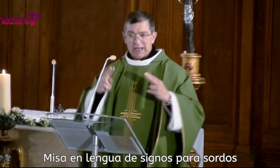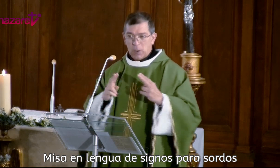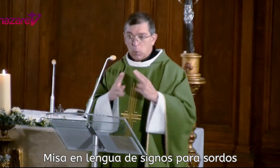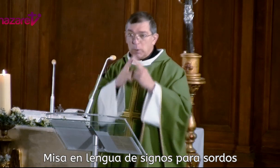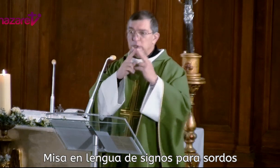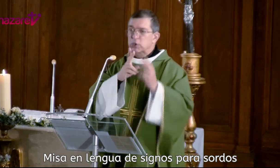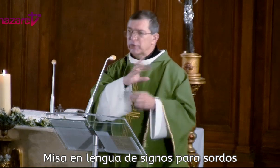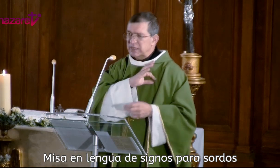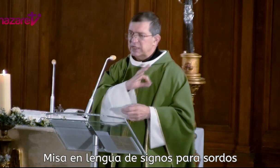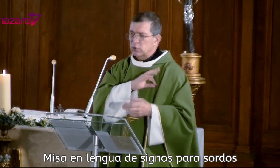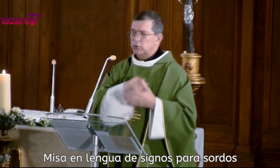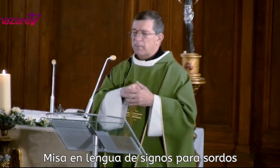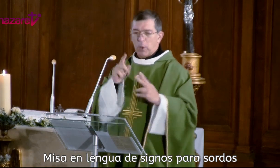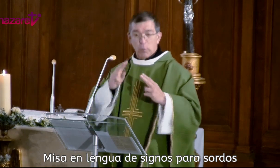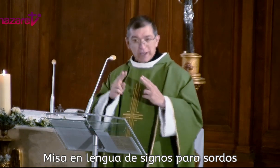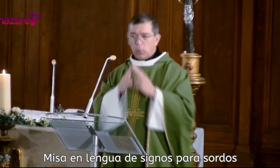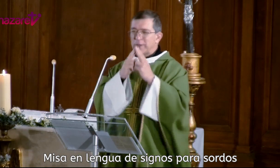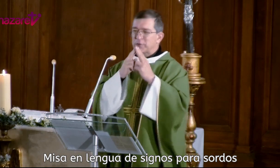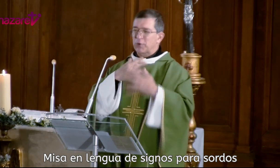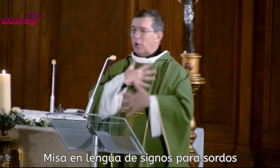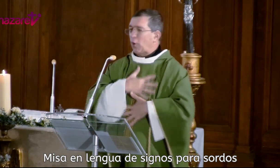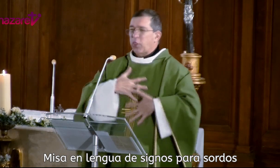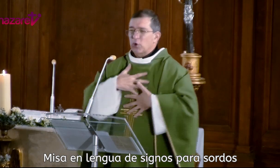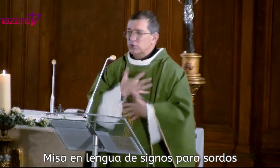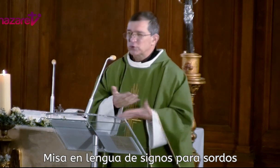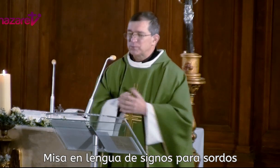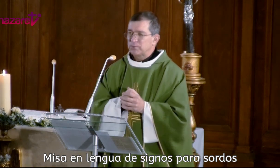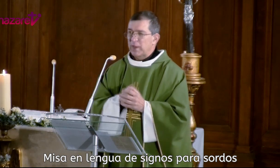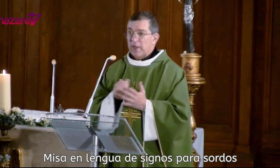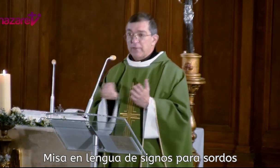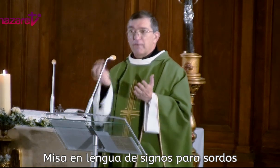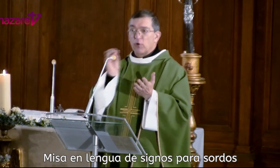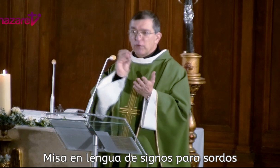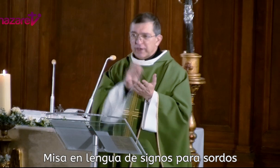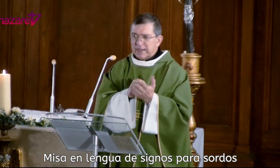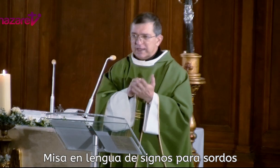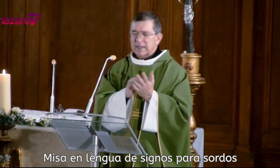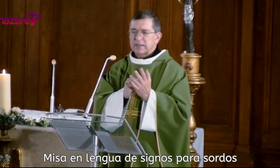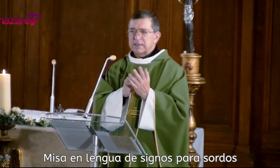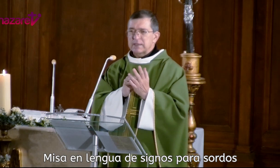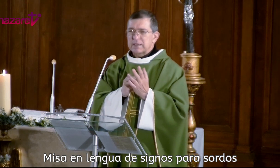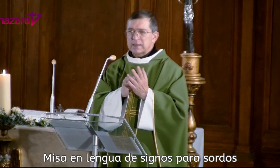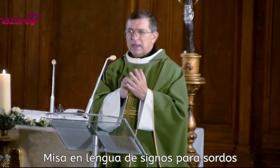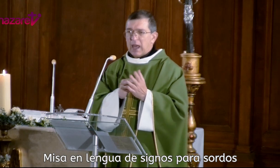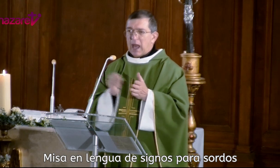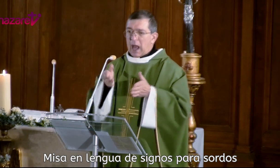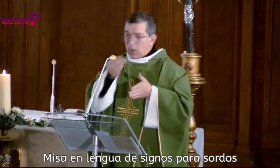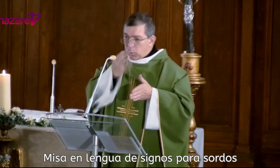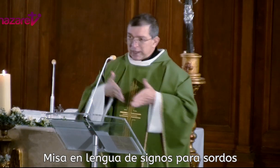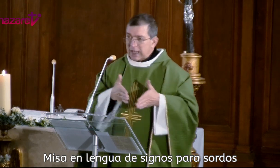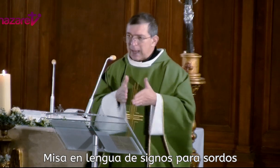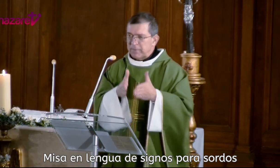al encuentro del Señor, pero un encuentro gozoso de volver al buen camino.